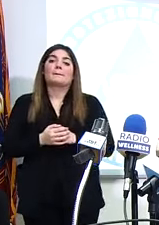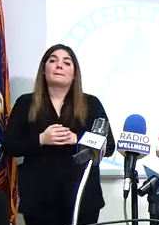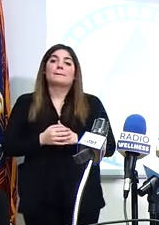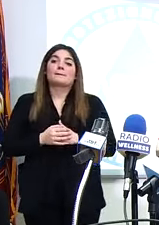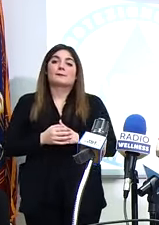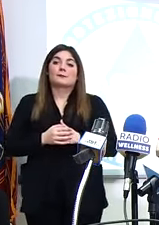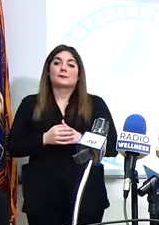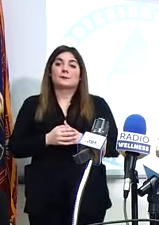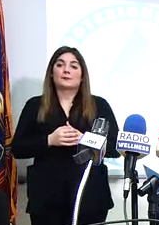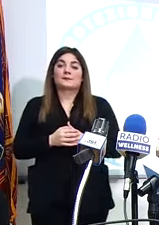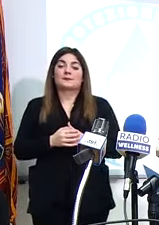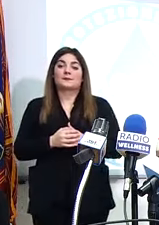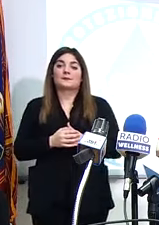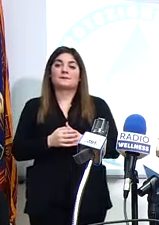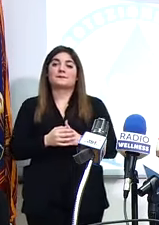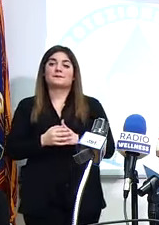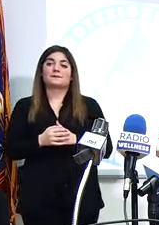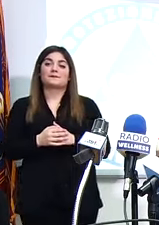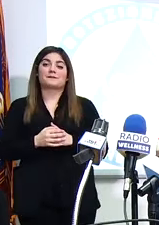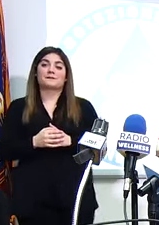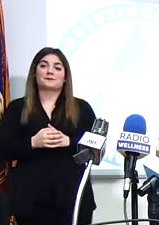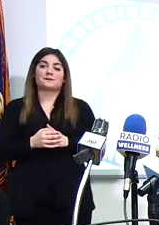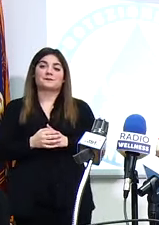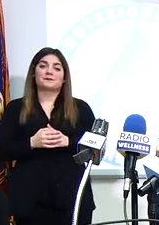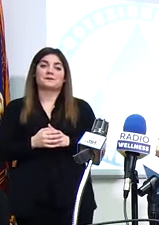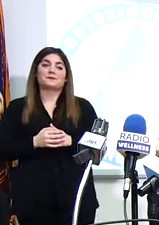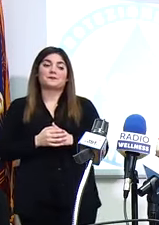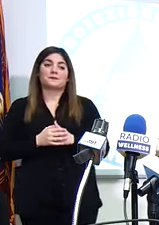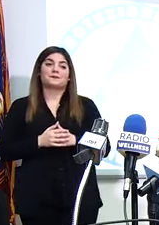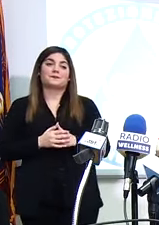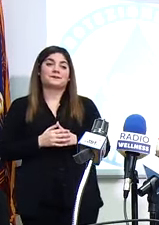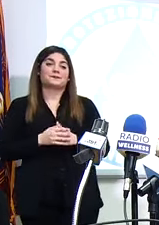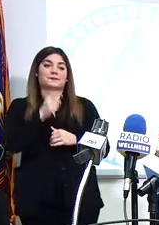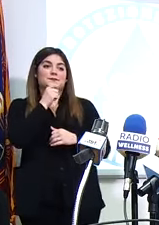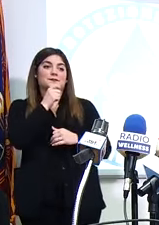dovrà rassegnare a fare un po' di interviste successive.